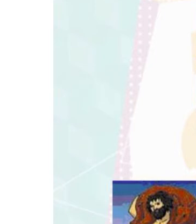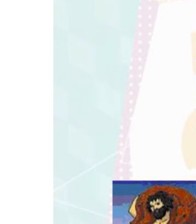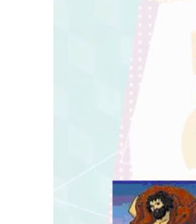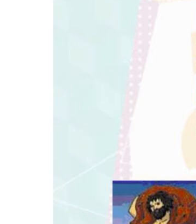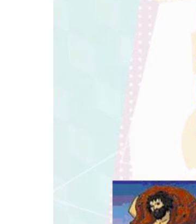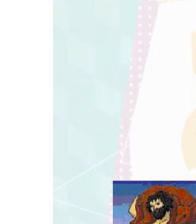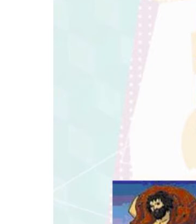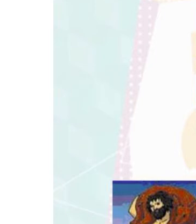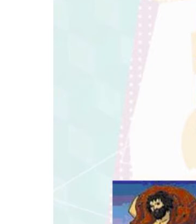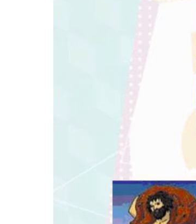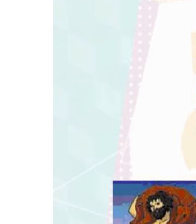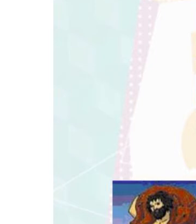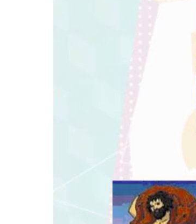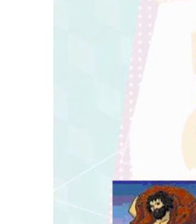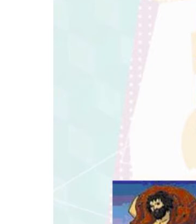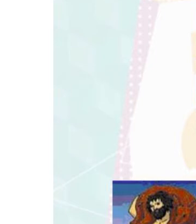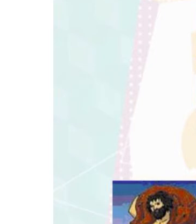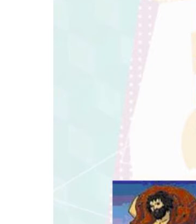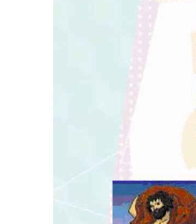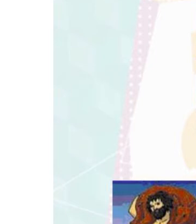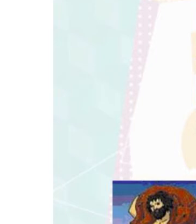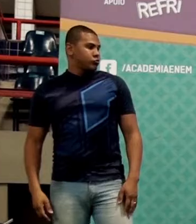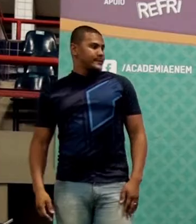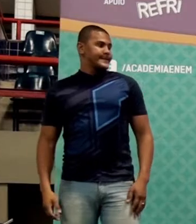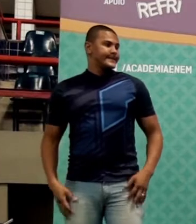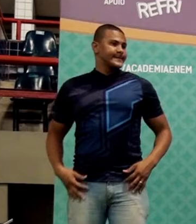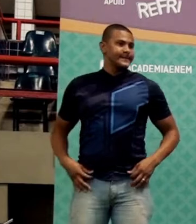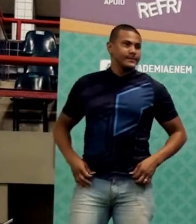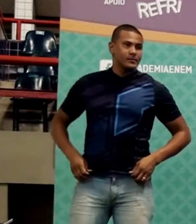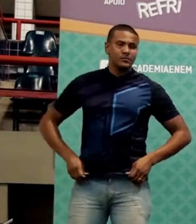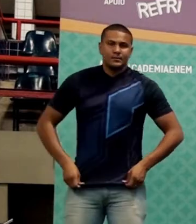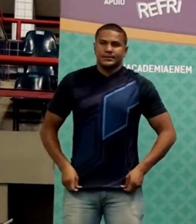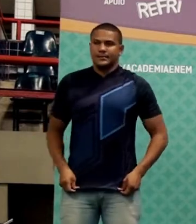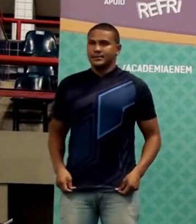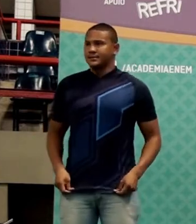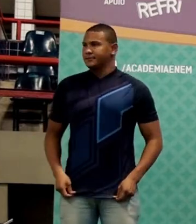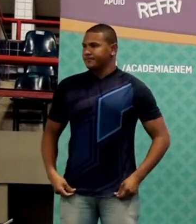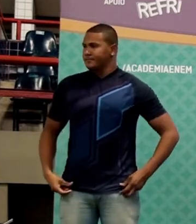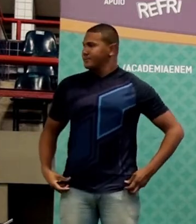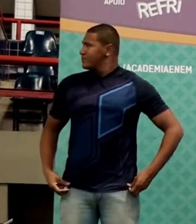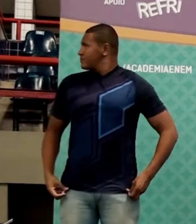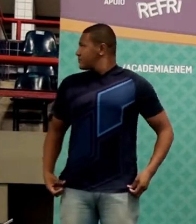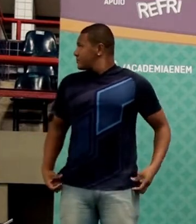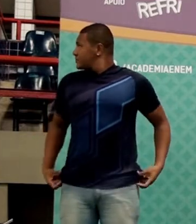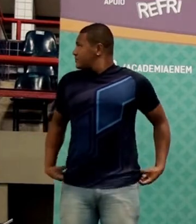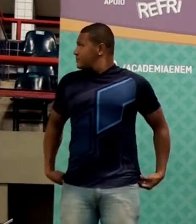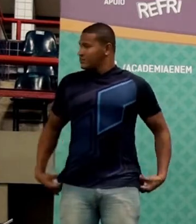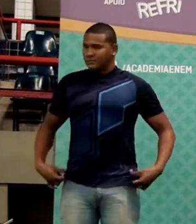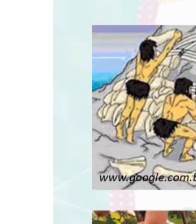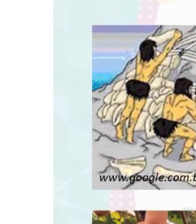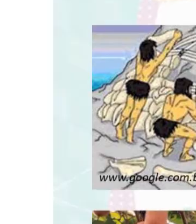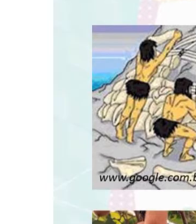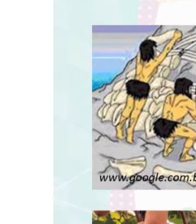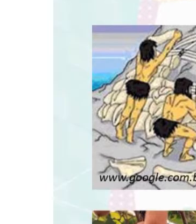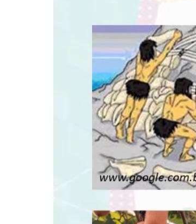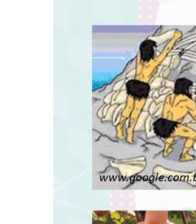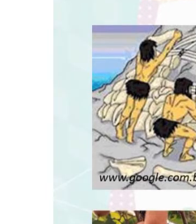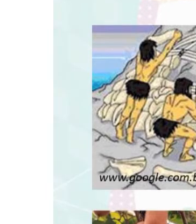da atividade física. Olha aí, como era que o homem se alongava.